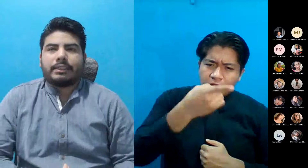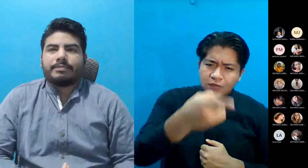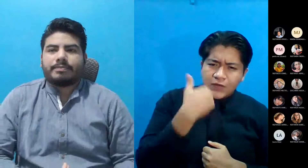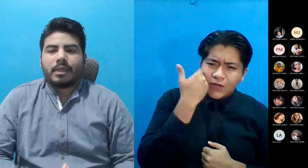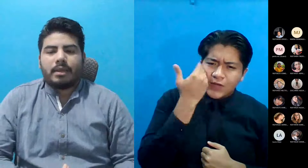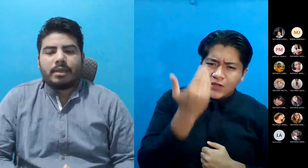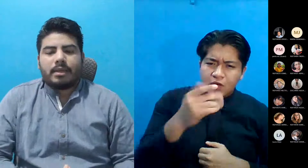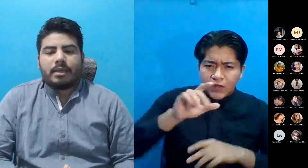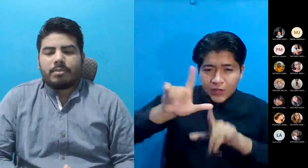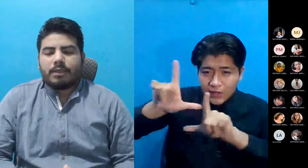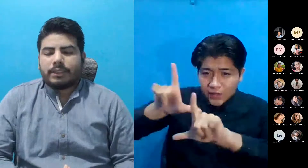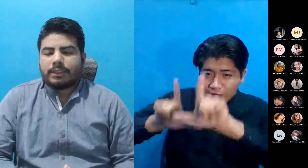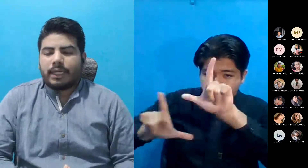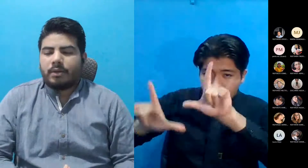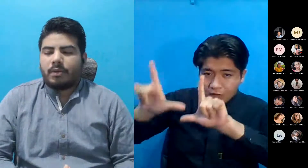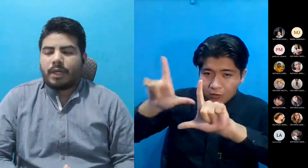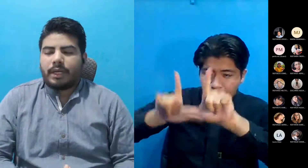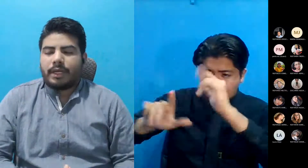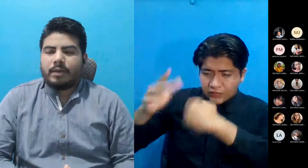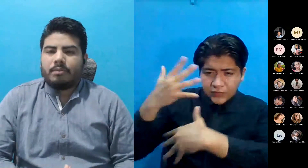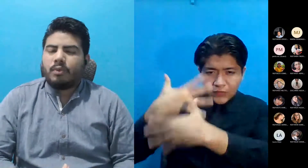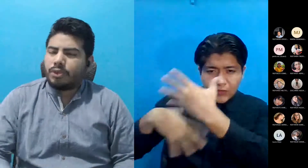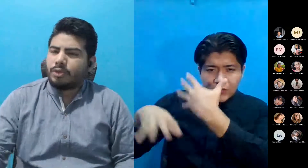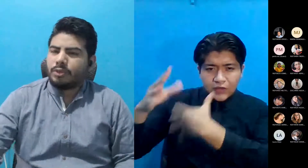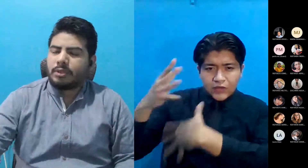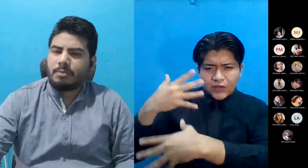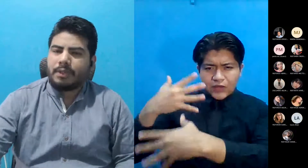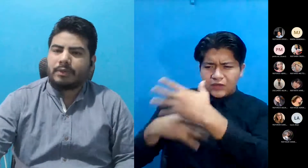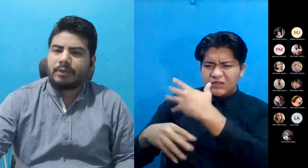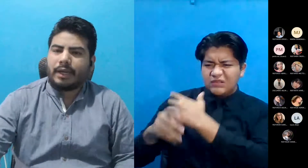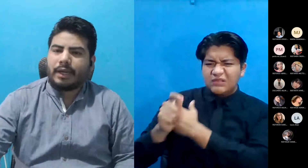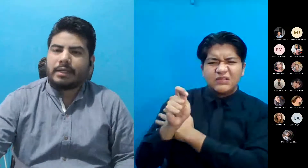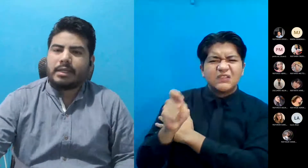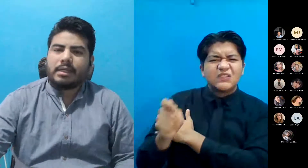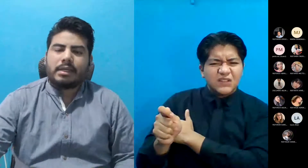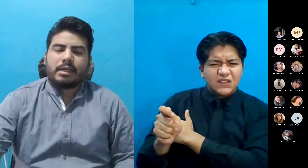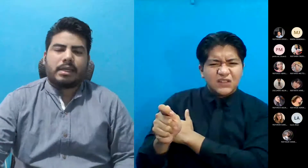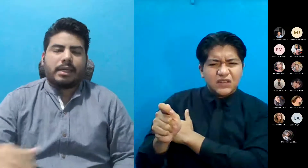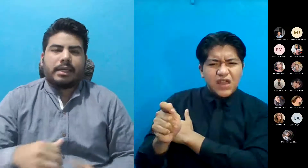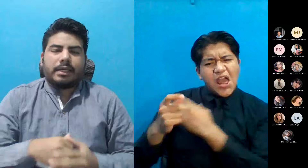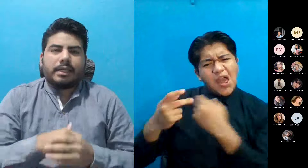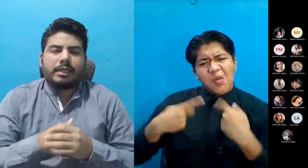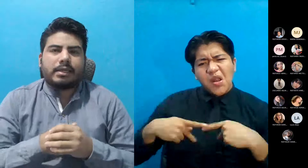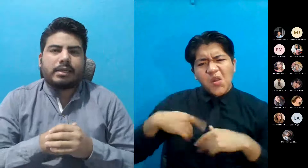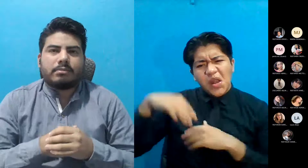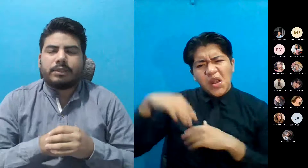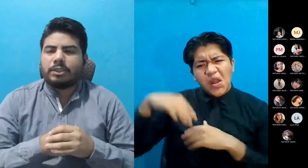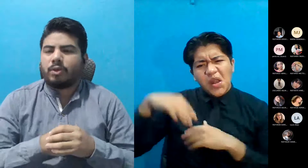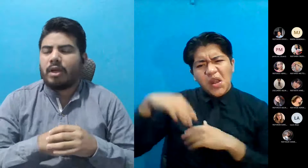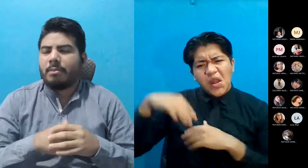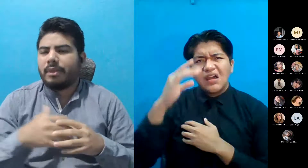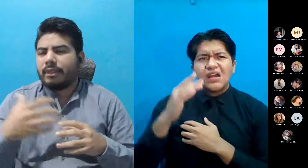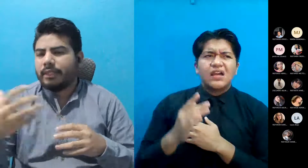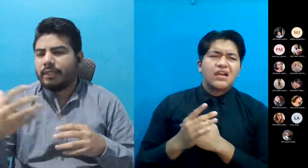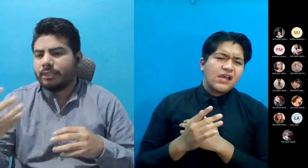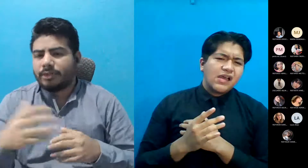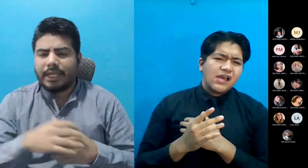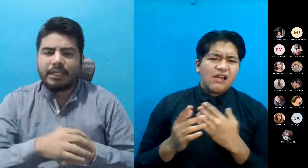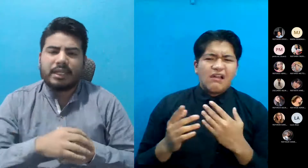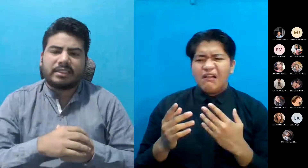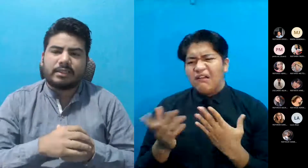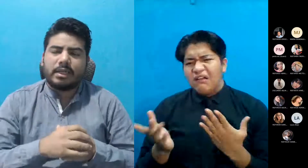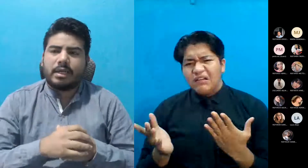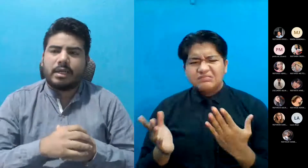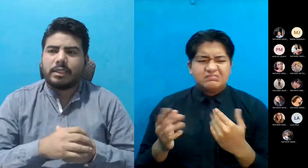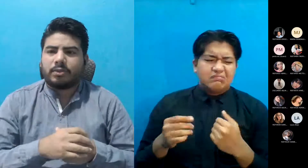de señas, pues es algo que muchos pensarán pues es solamente